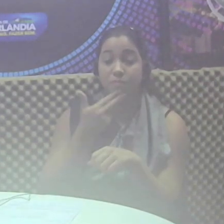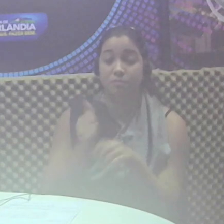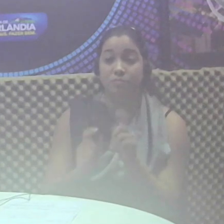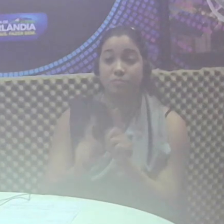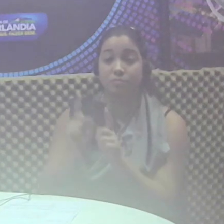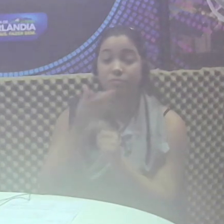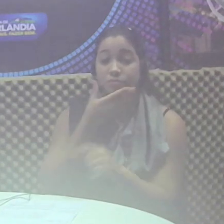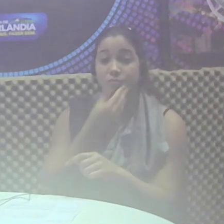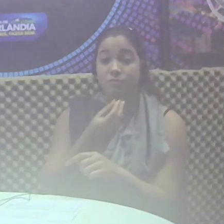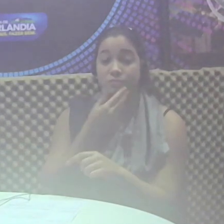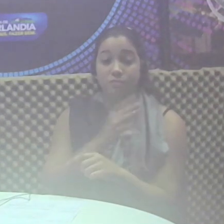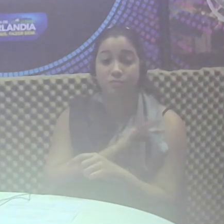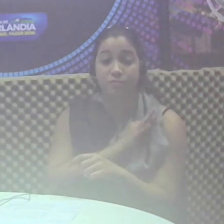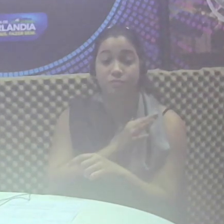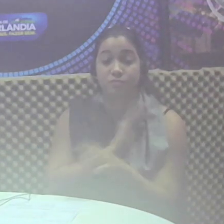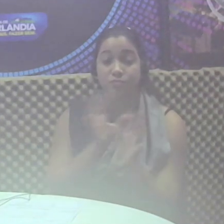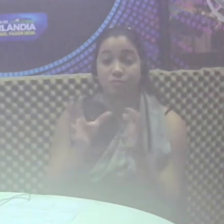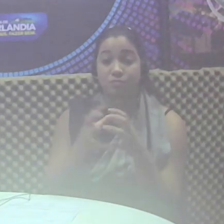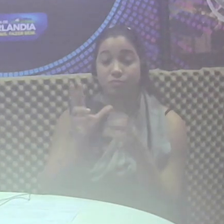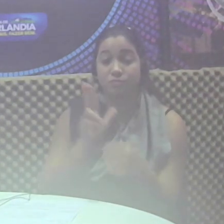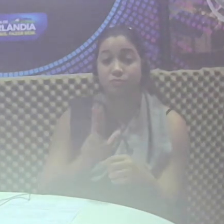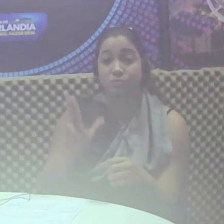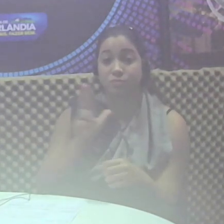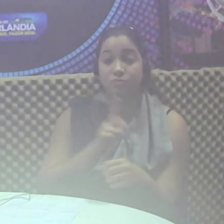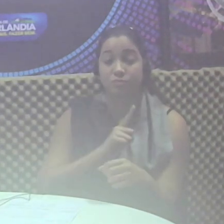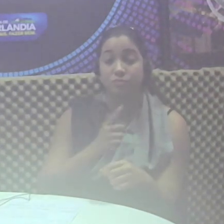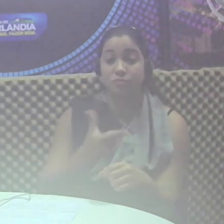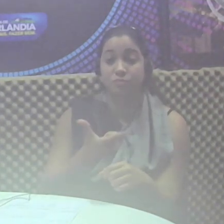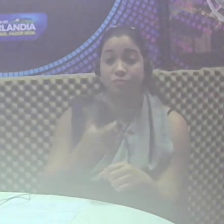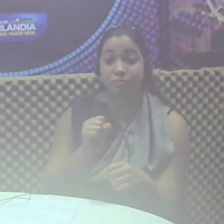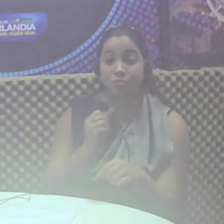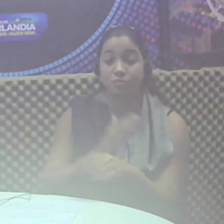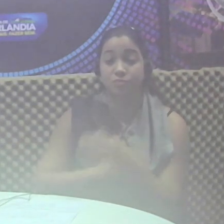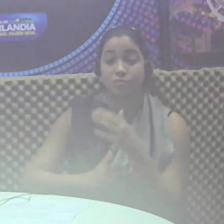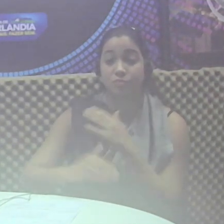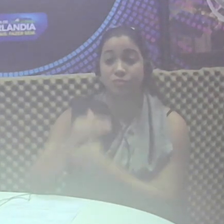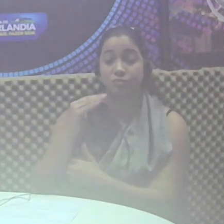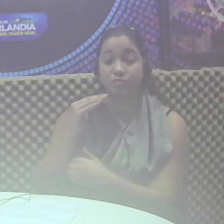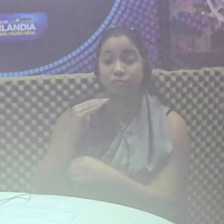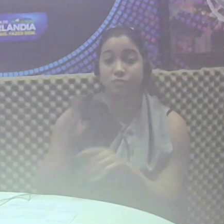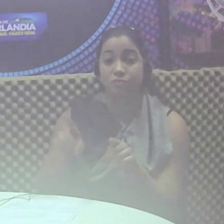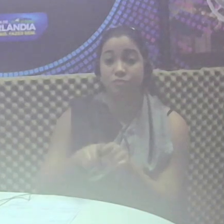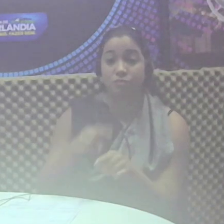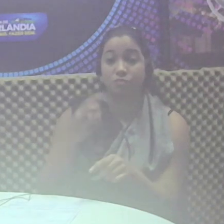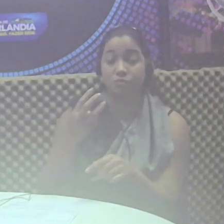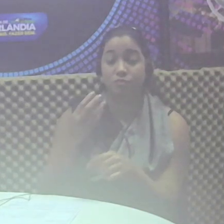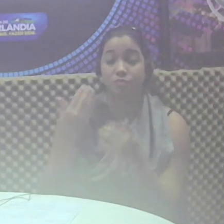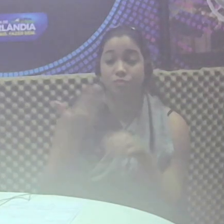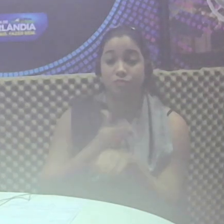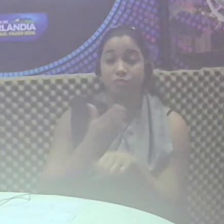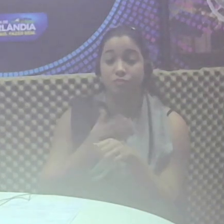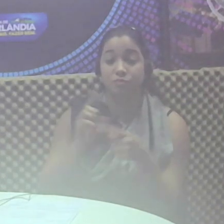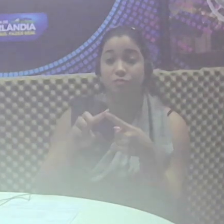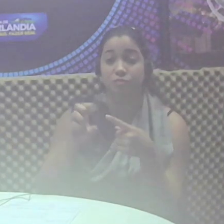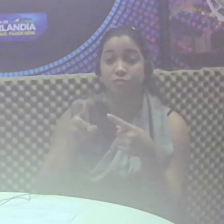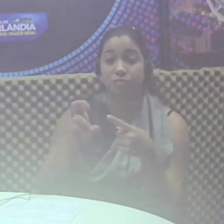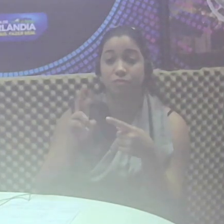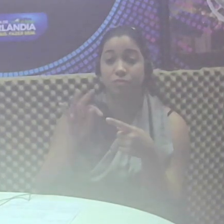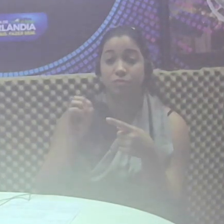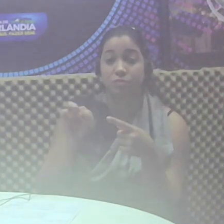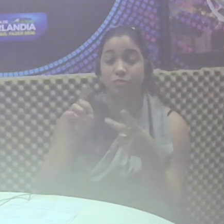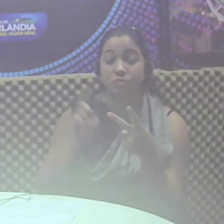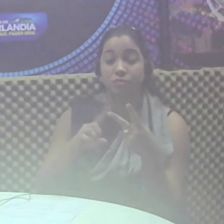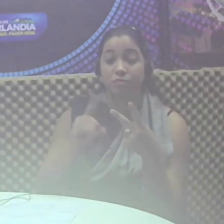masculino. A equipe uberlandense foi representada por 28 para-atletas e pelos treinadores Everton Santos e Douglas